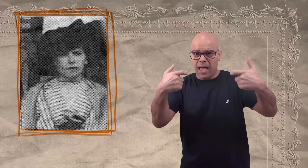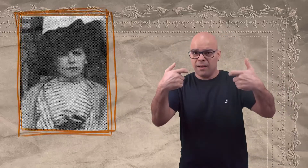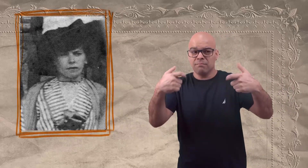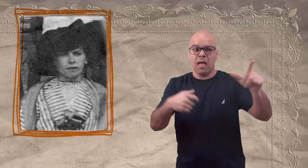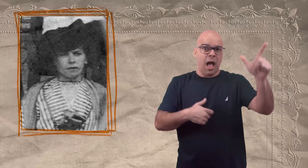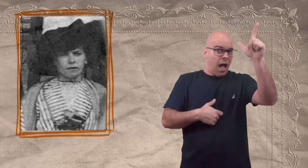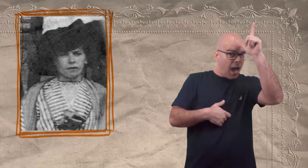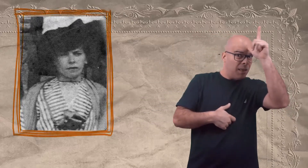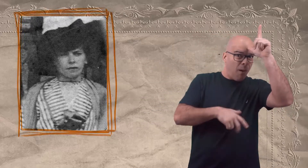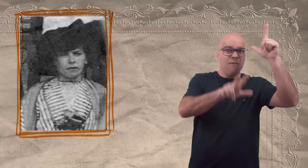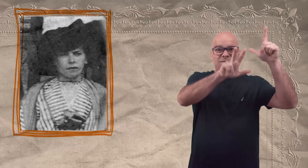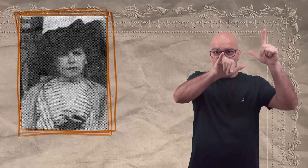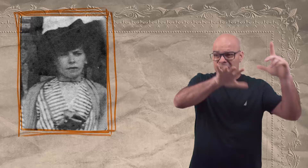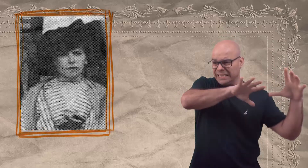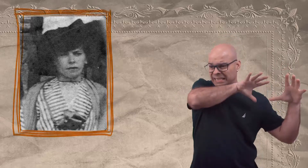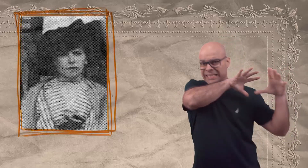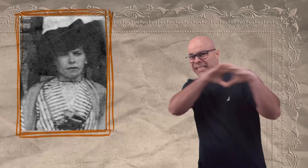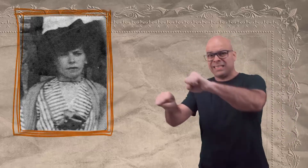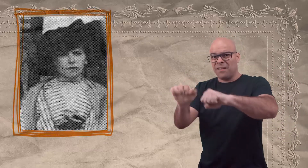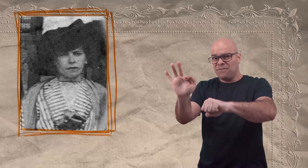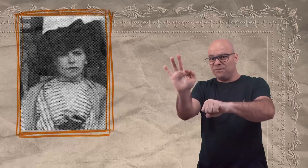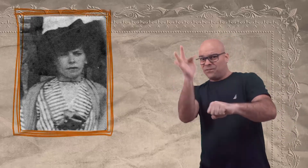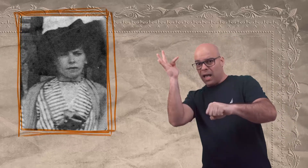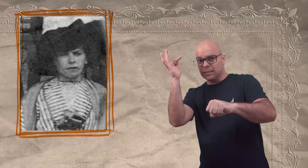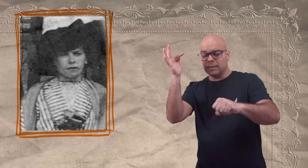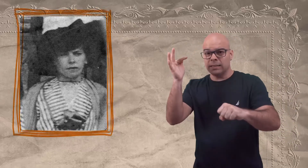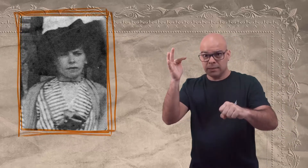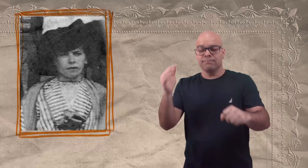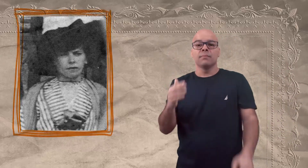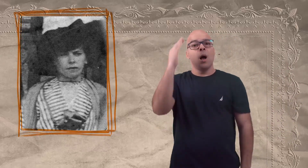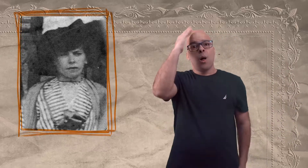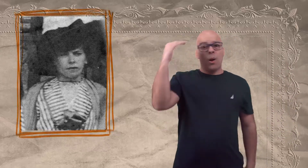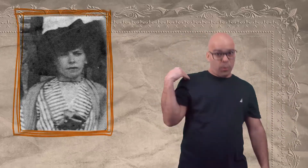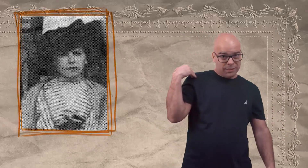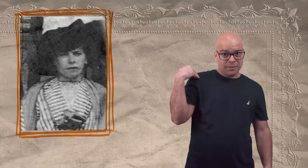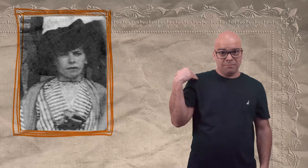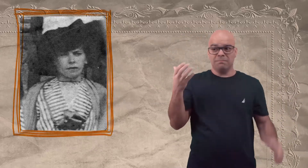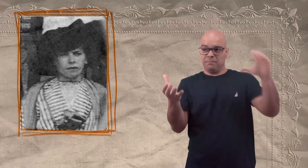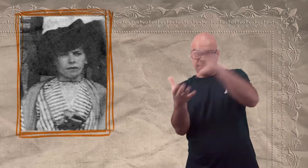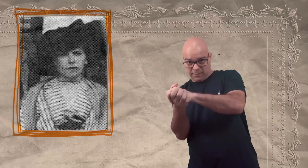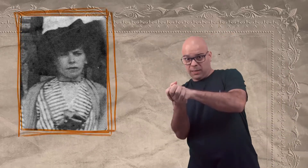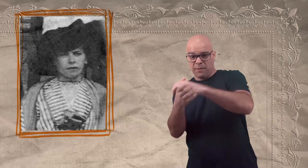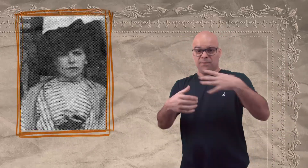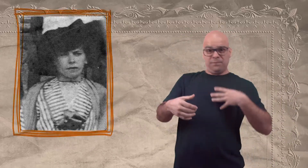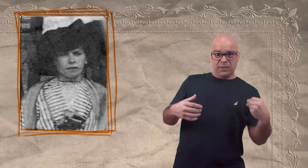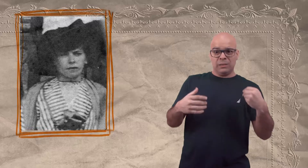As tropas alemãs queriam tomar o território francês. Louise, seu